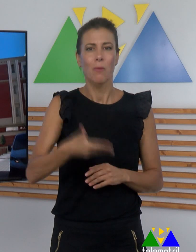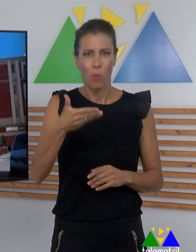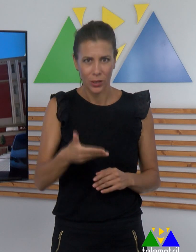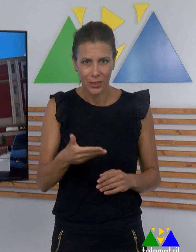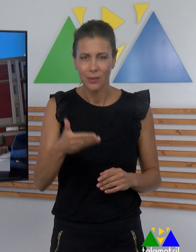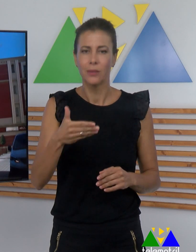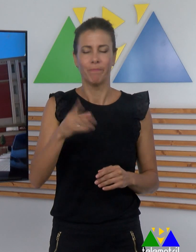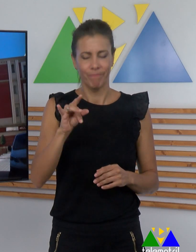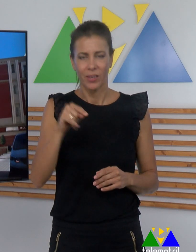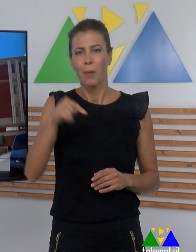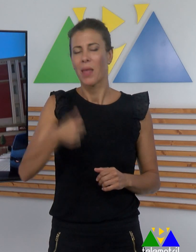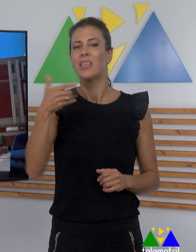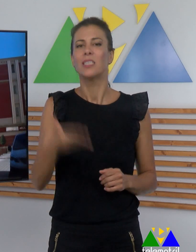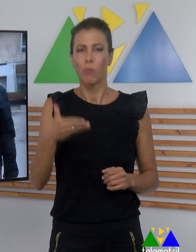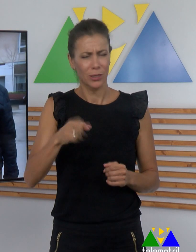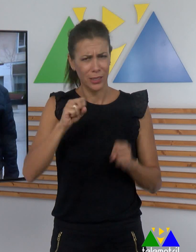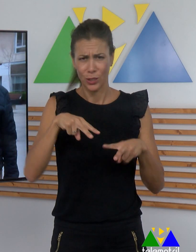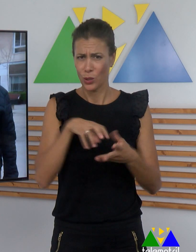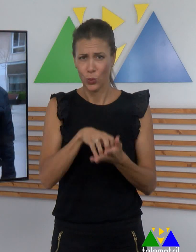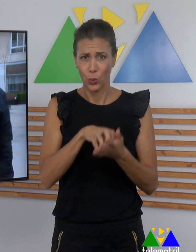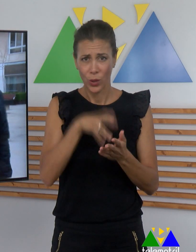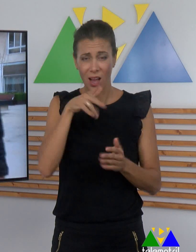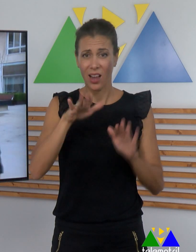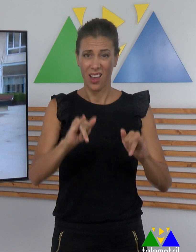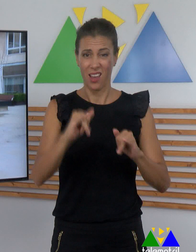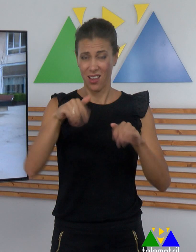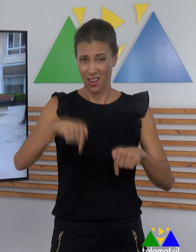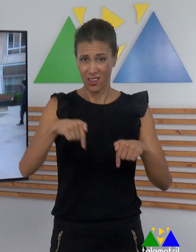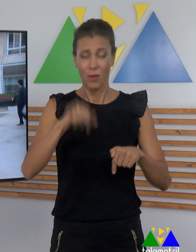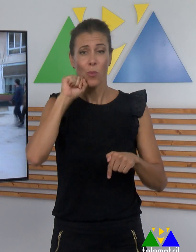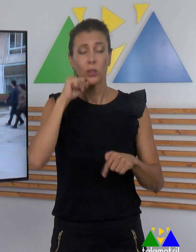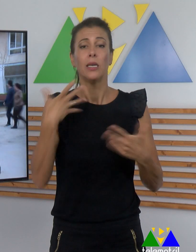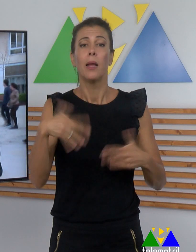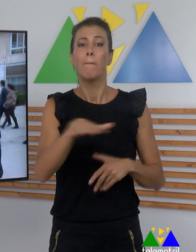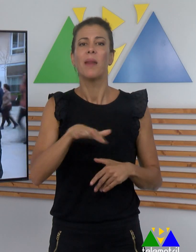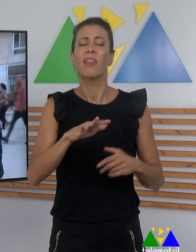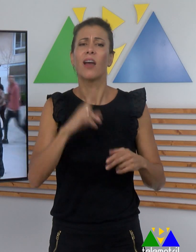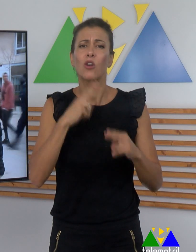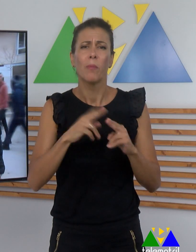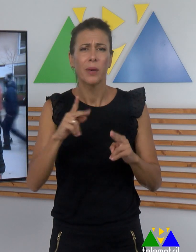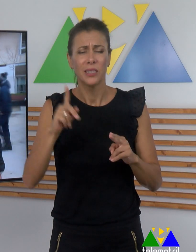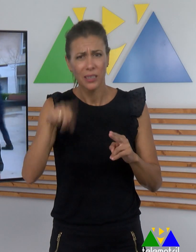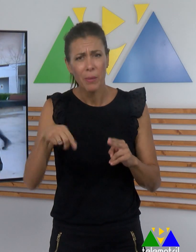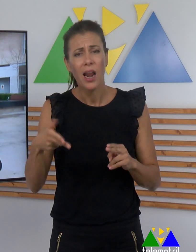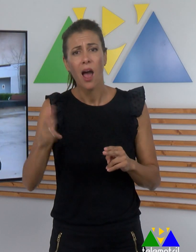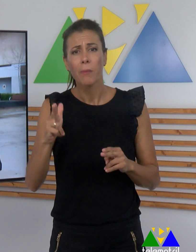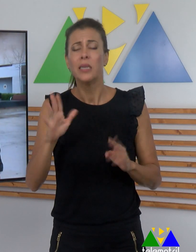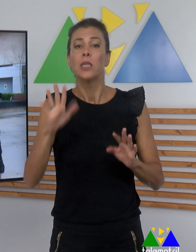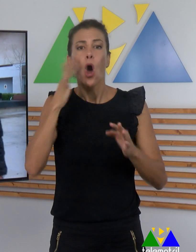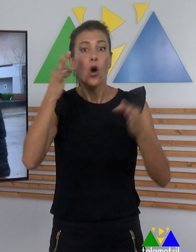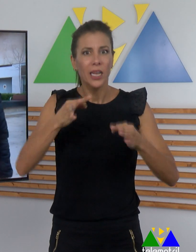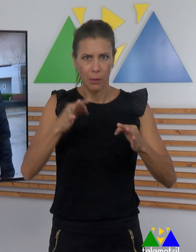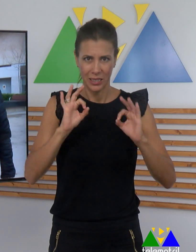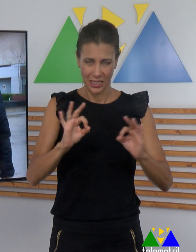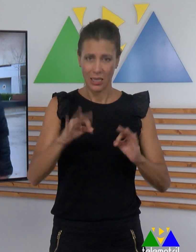más importante sin duda que tenemos aquí en Motril. Y esta plaza de armas, ¿no? Originariamente fue la plaza de